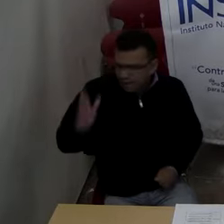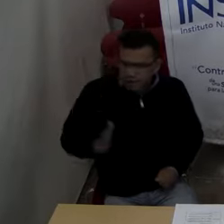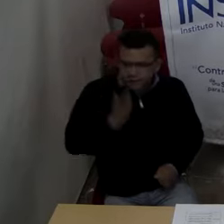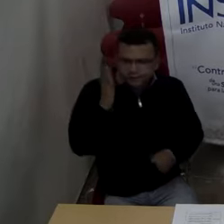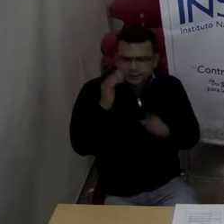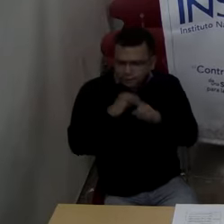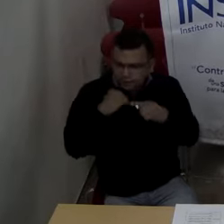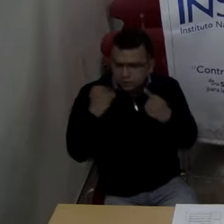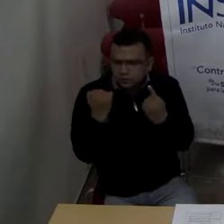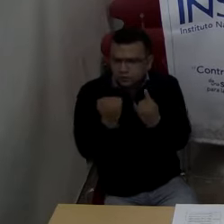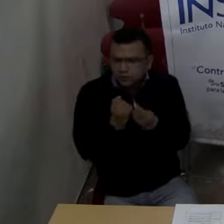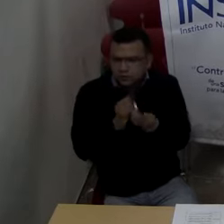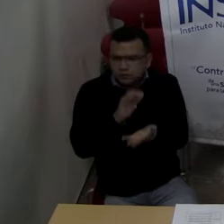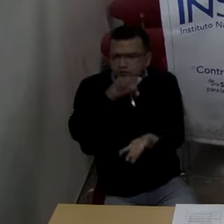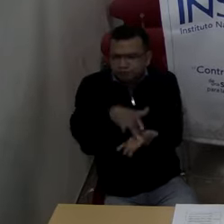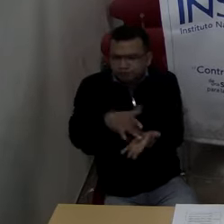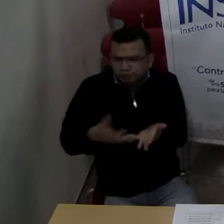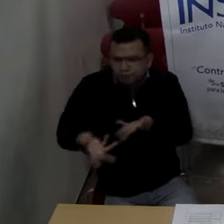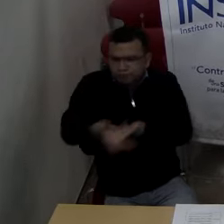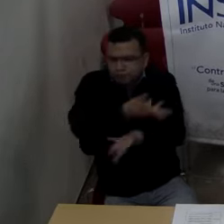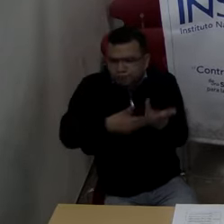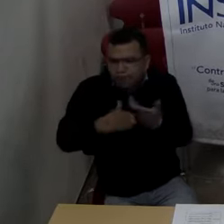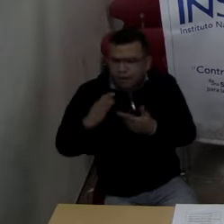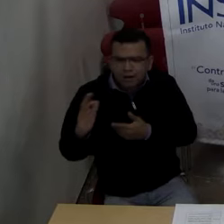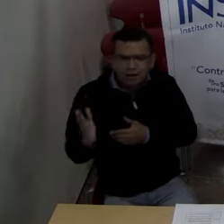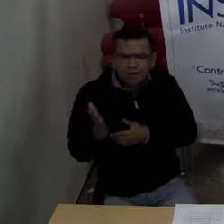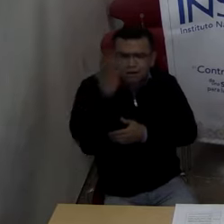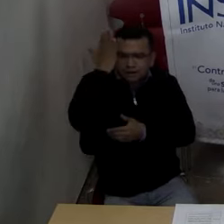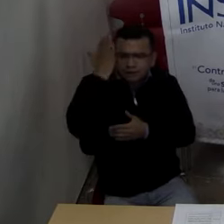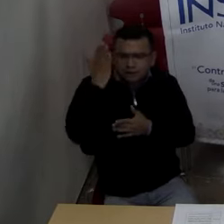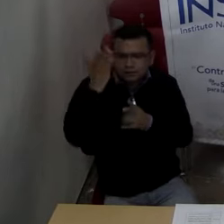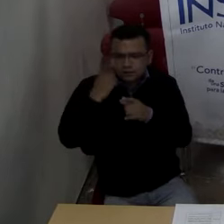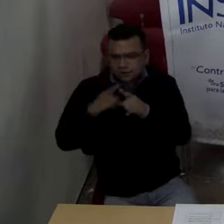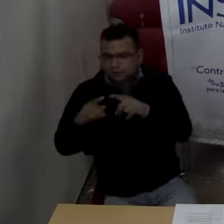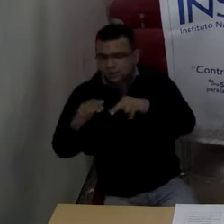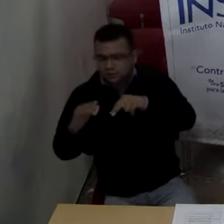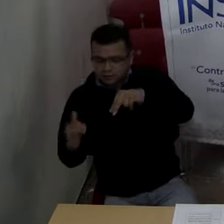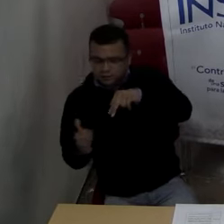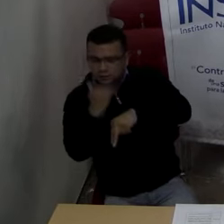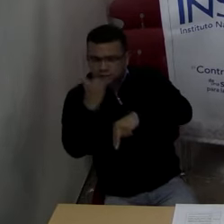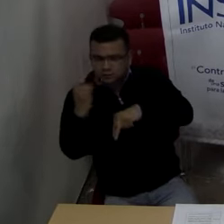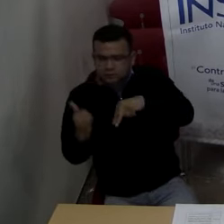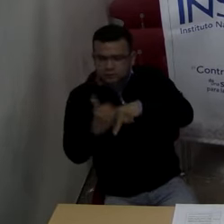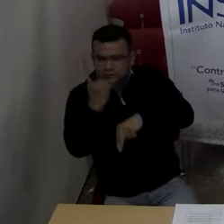que están asociados a una rutina, a una cotidianidad.